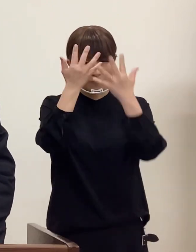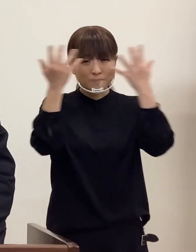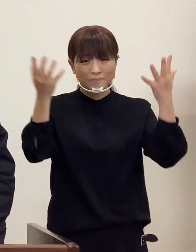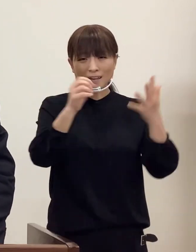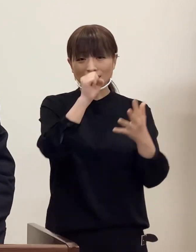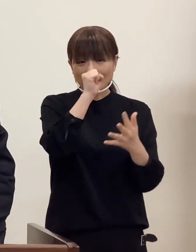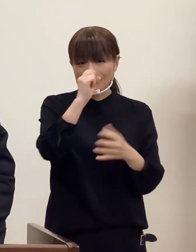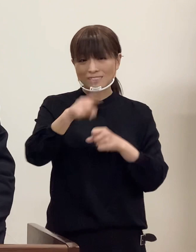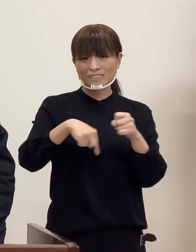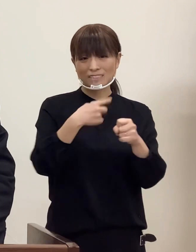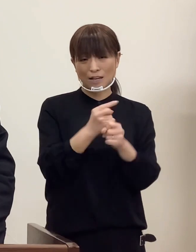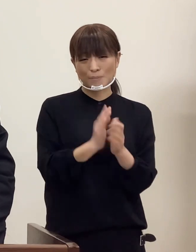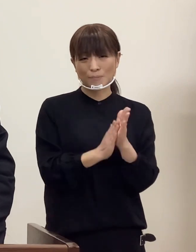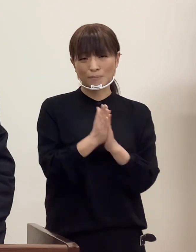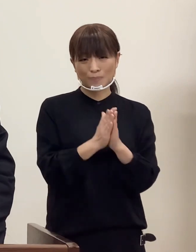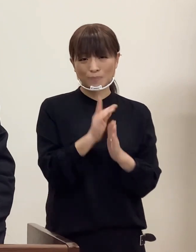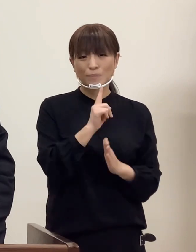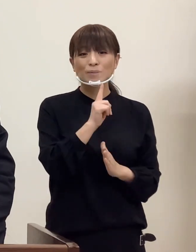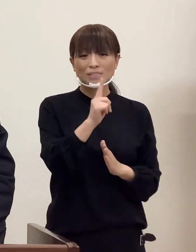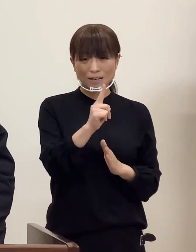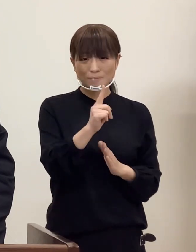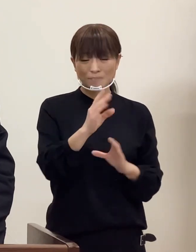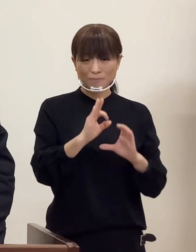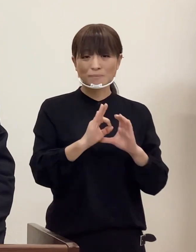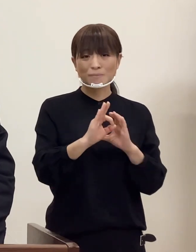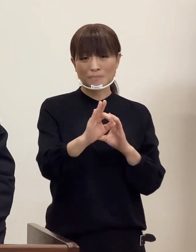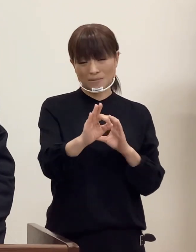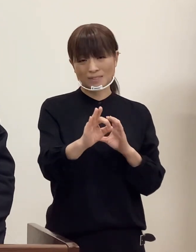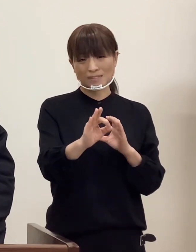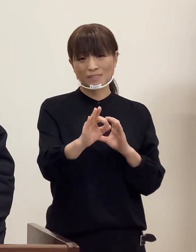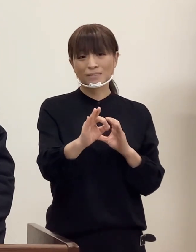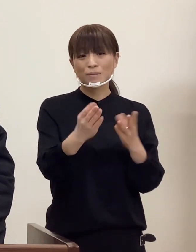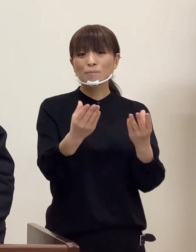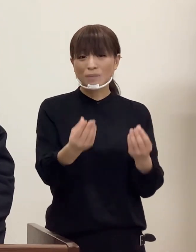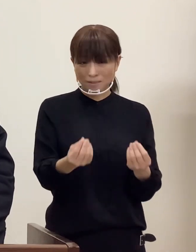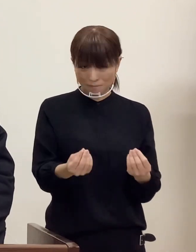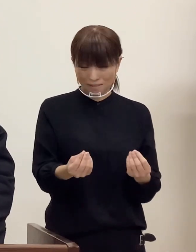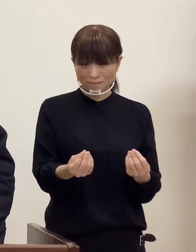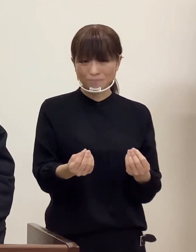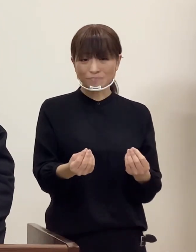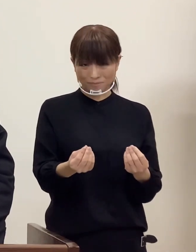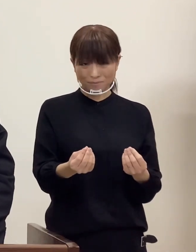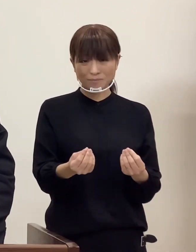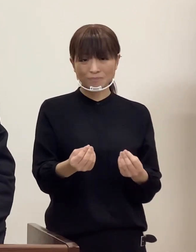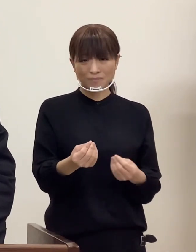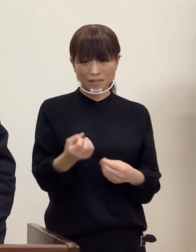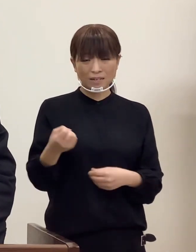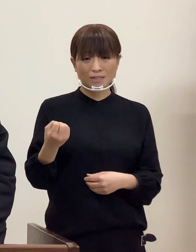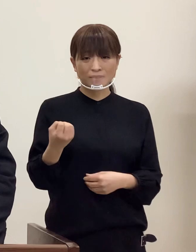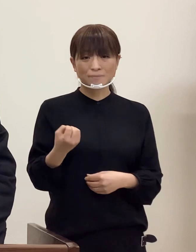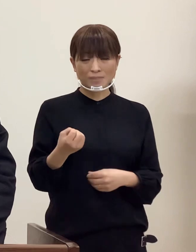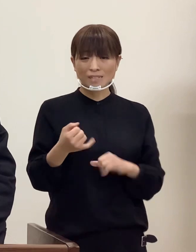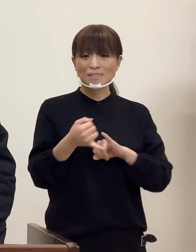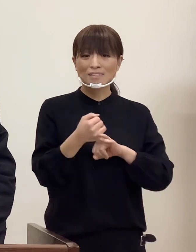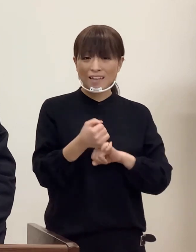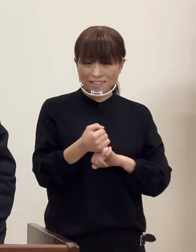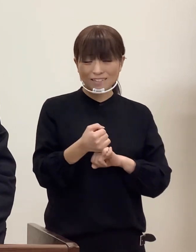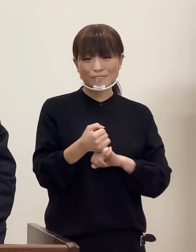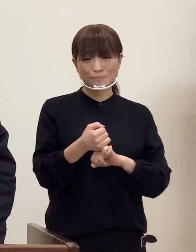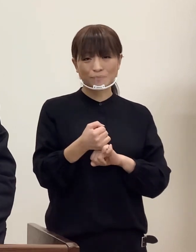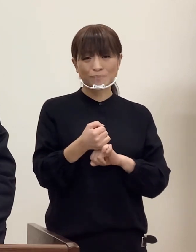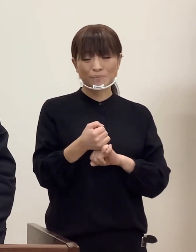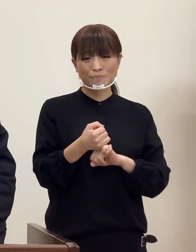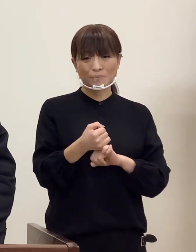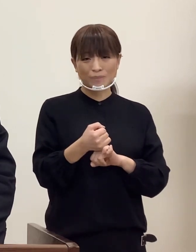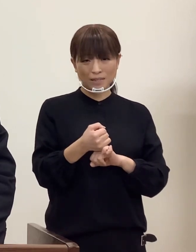より良い一年となりますようご懸念申し上げ、私からのメッセージといたします。ぜひこ